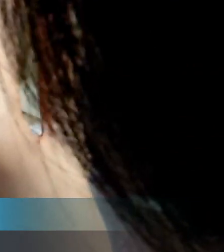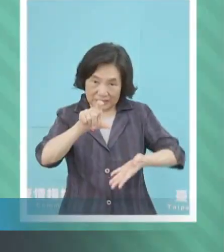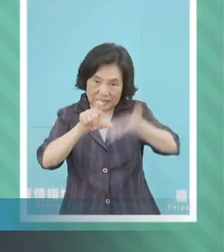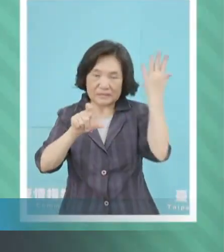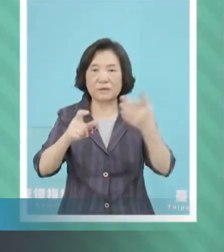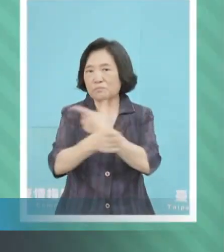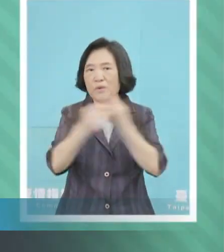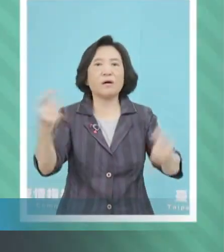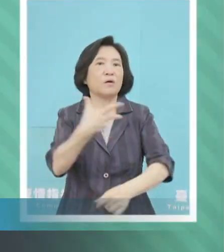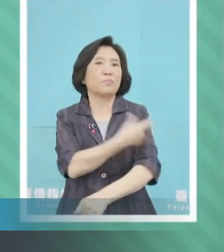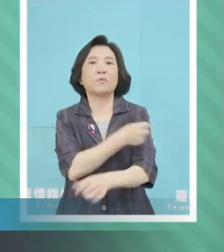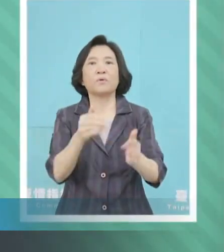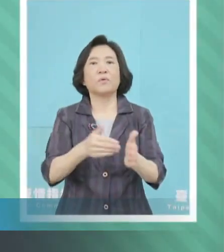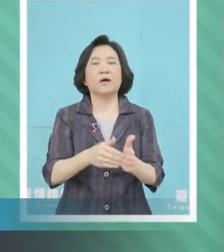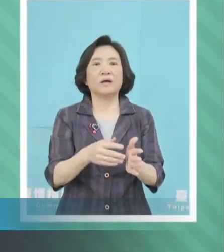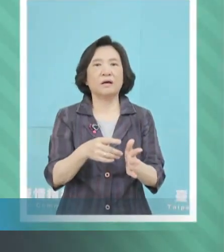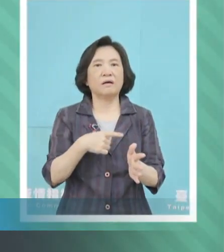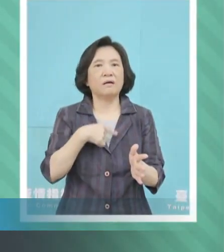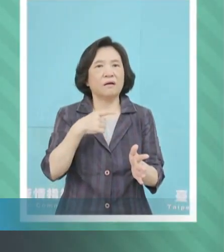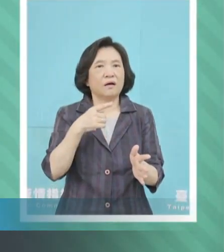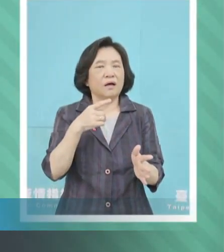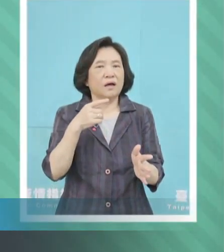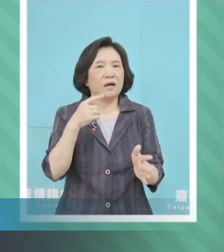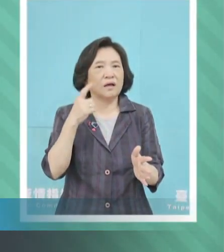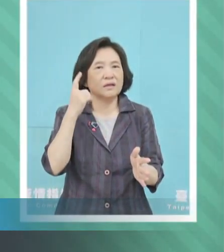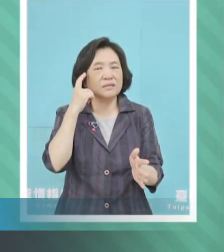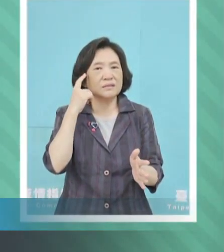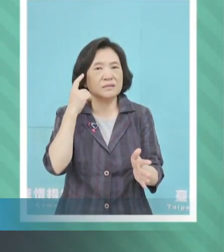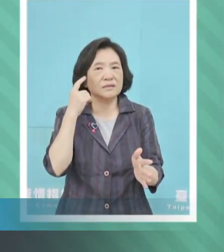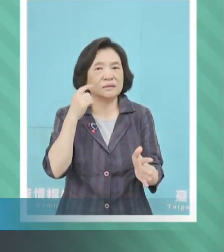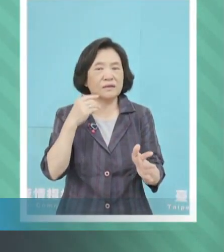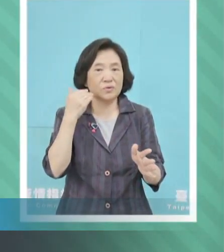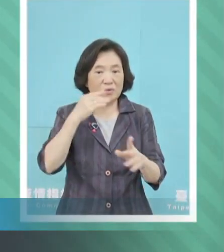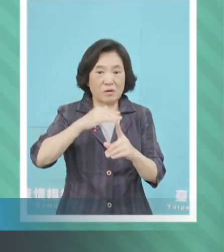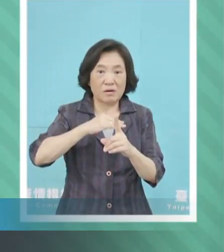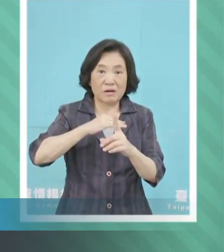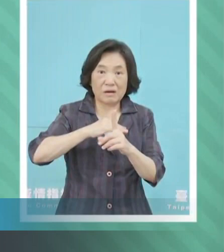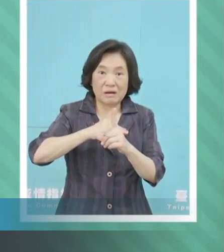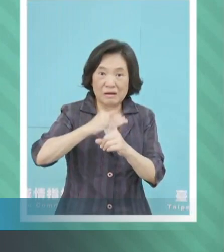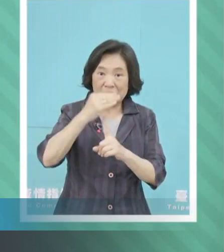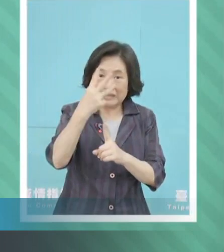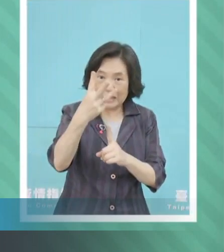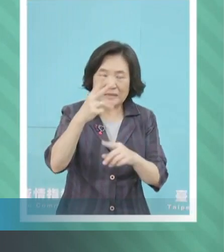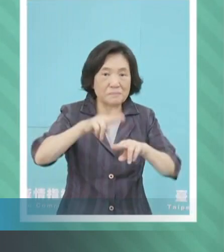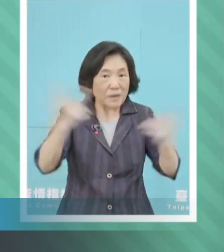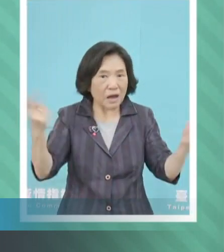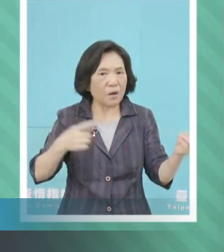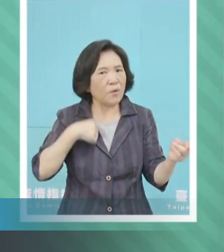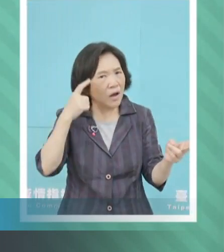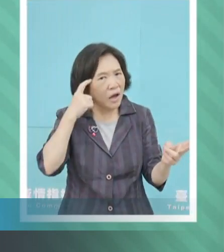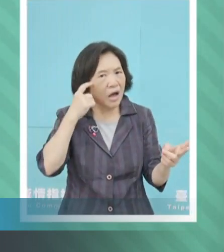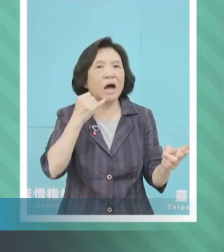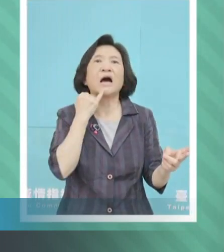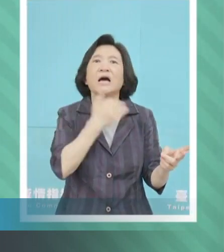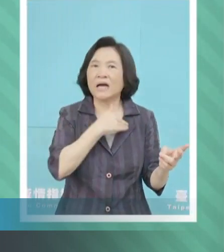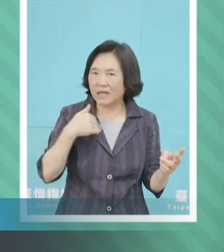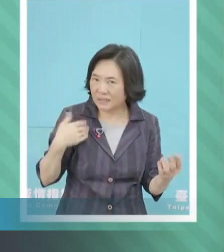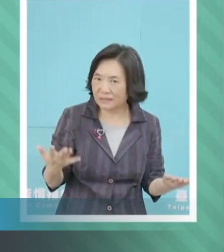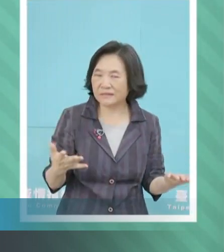苗，恐怕一个程度上要解封也不是不可以。为什么？因为的确哈，60岁以下的死亡率